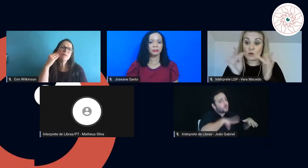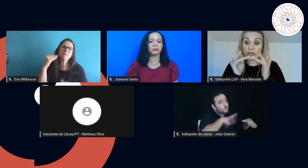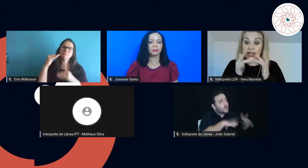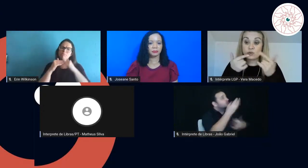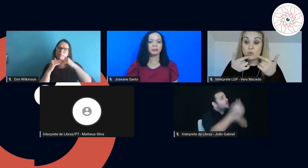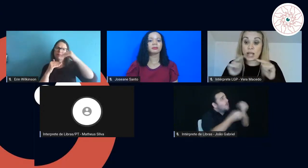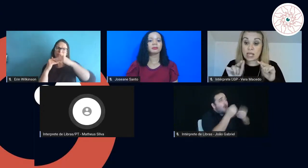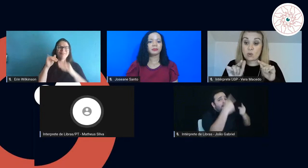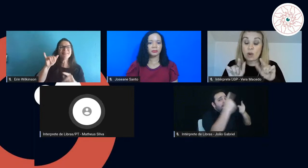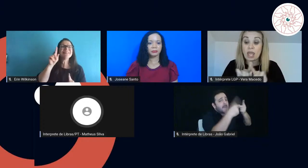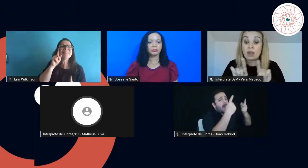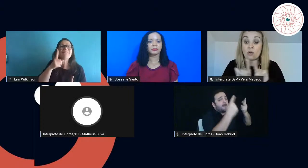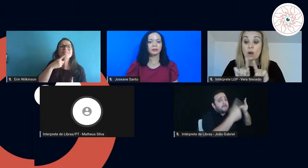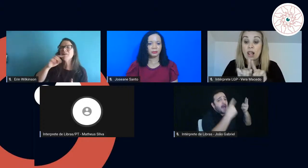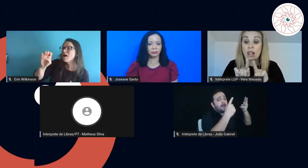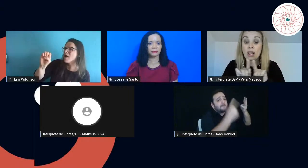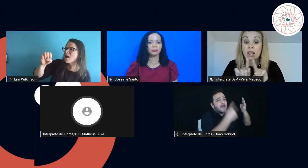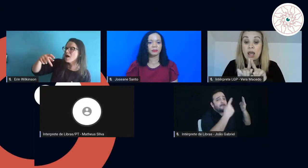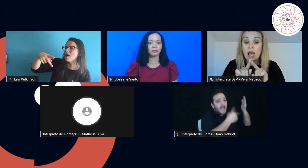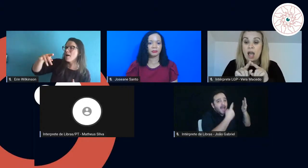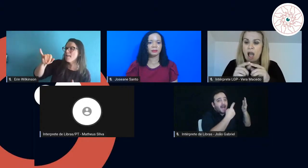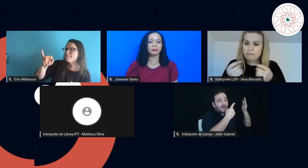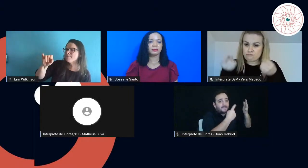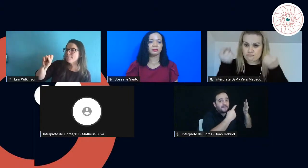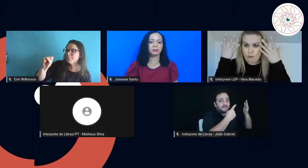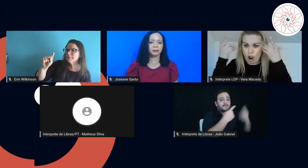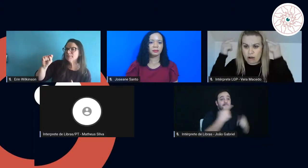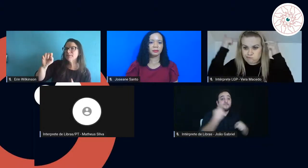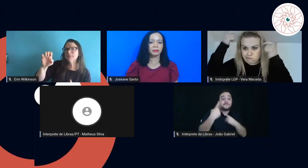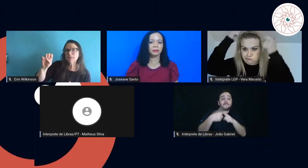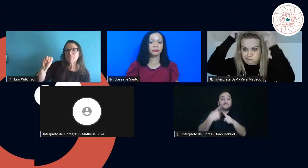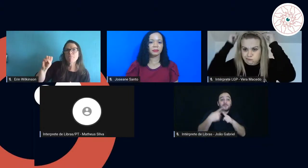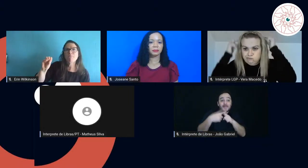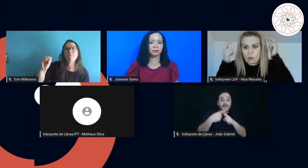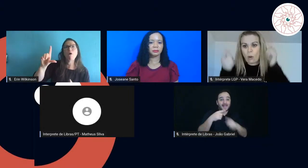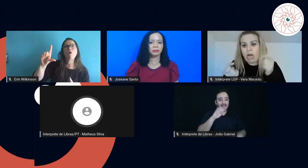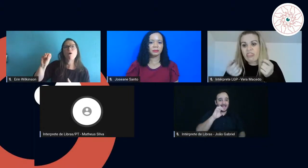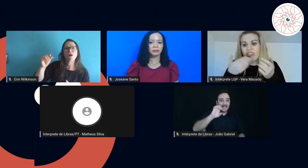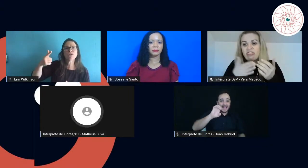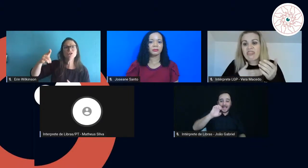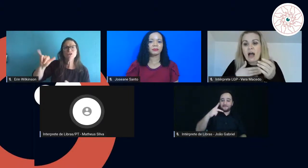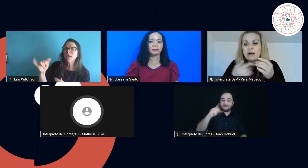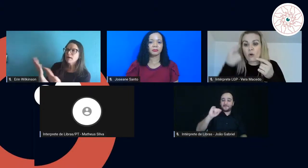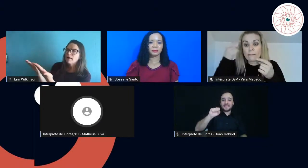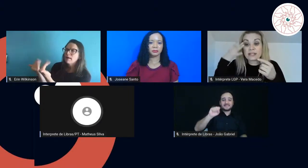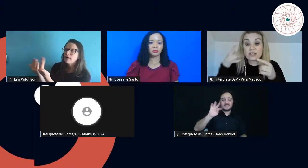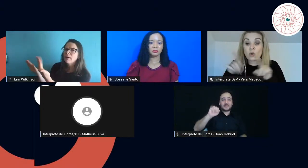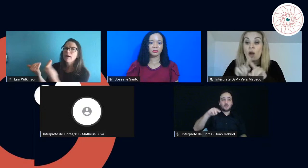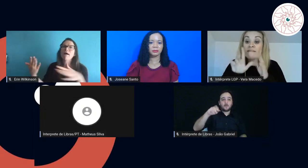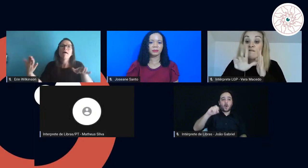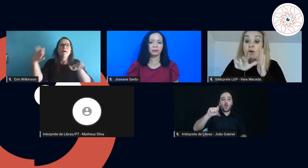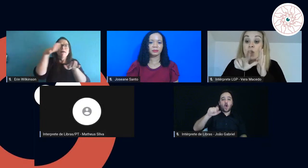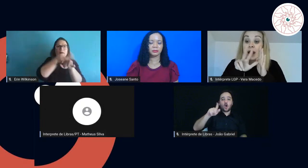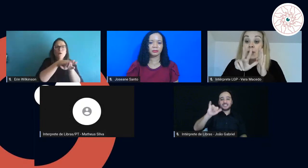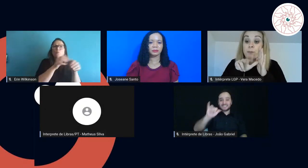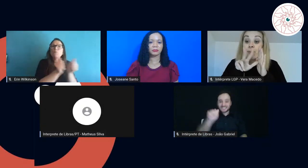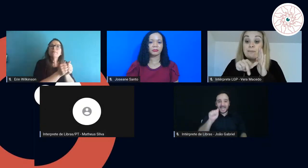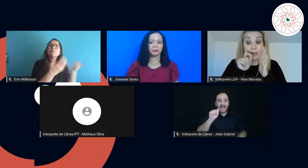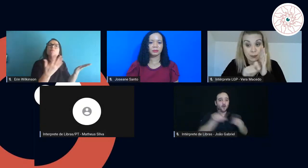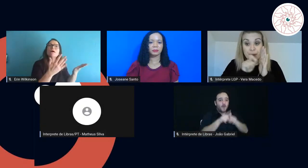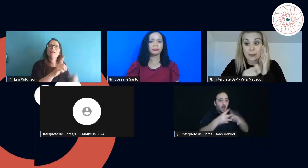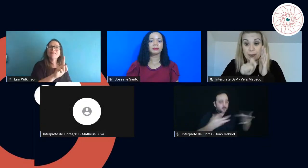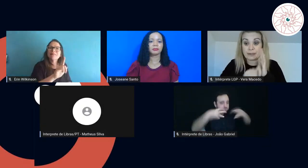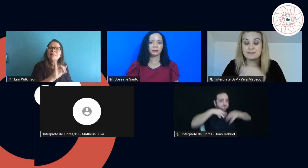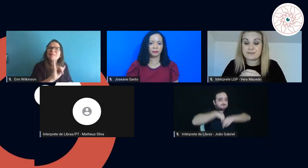elas elas tinham essa coativação em relação a todas as impressões de sinais que elas tinham com o vocabulário eh eh